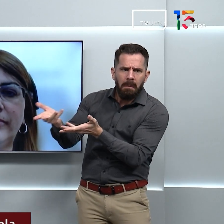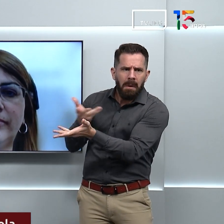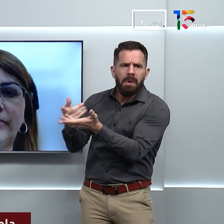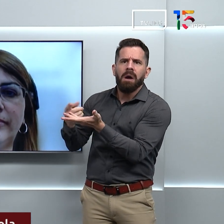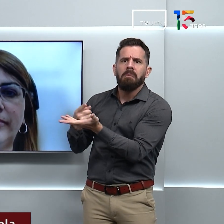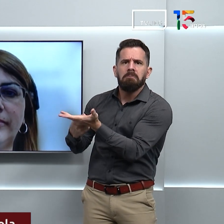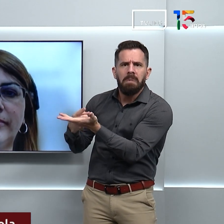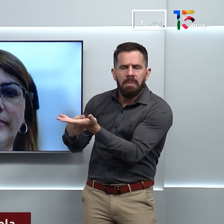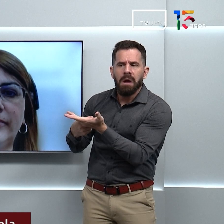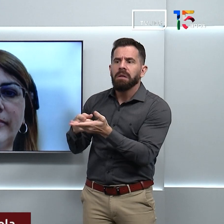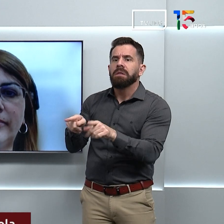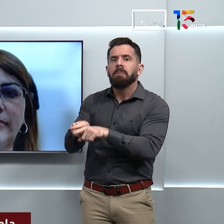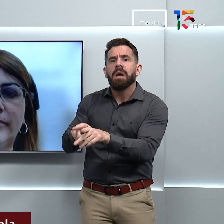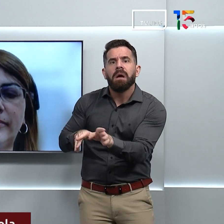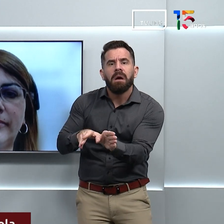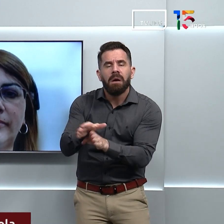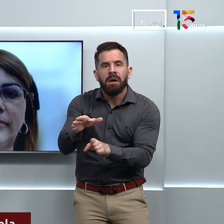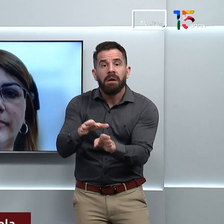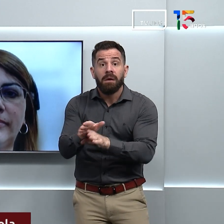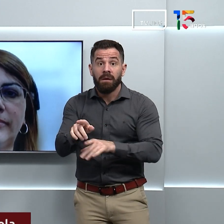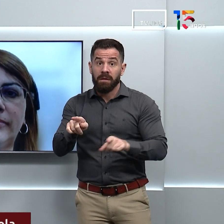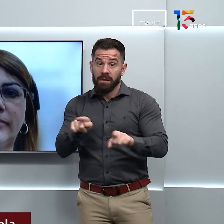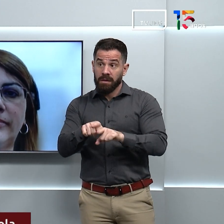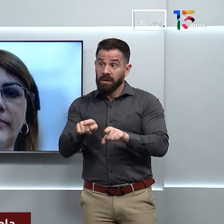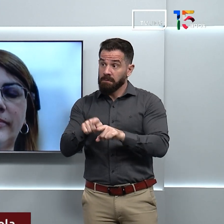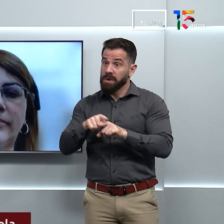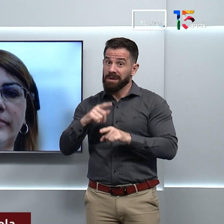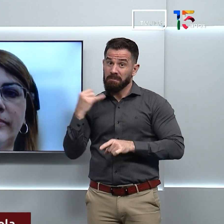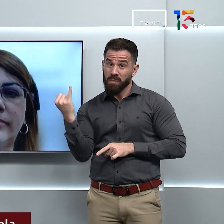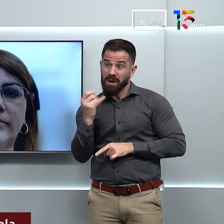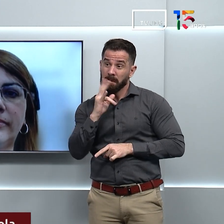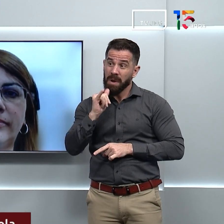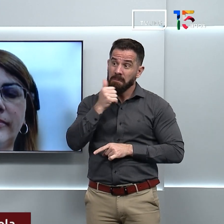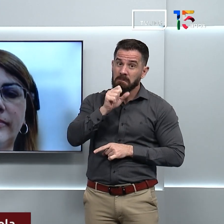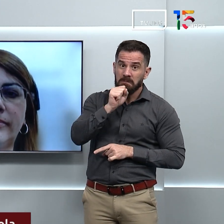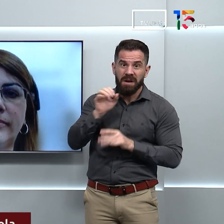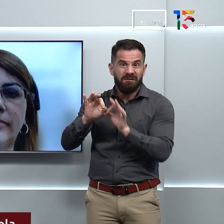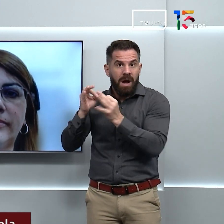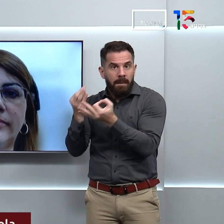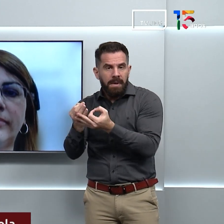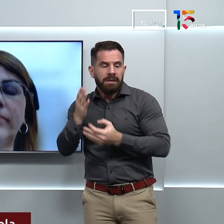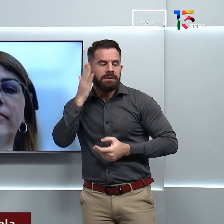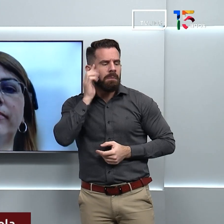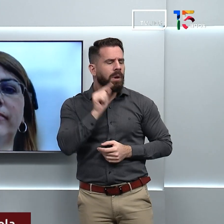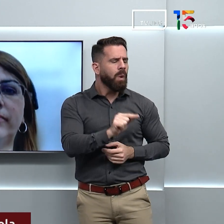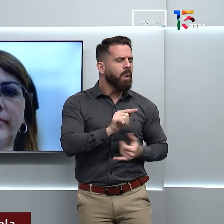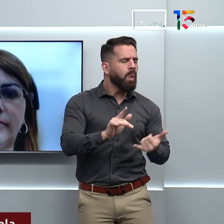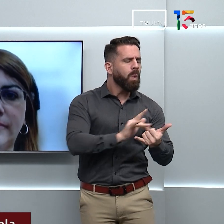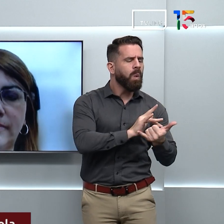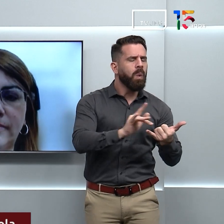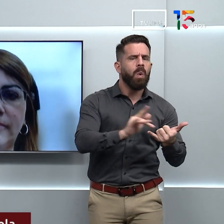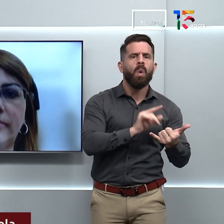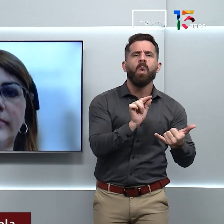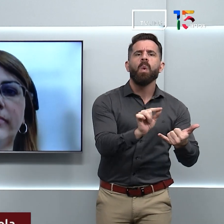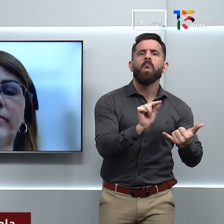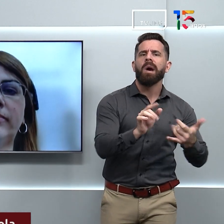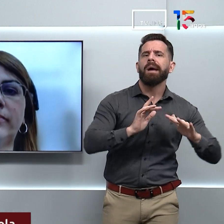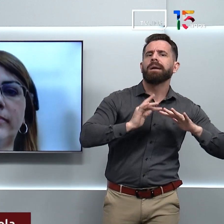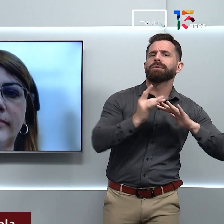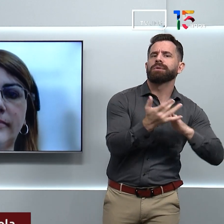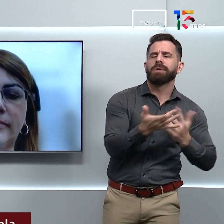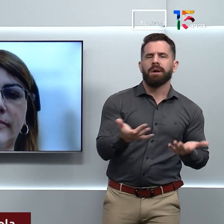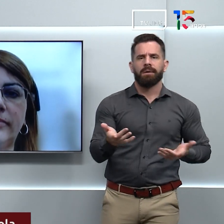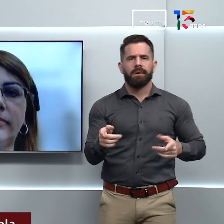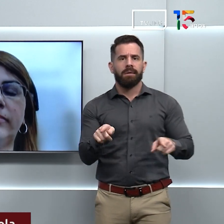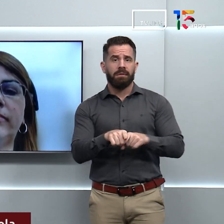mães tenham acesso ao que essa criança e adolescente consomem nas redes sociais, que eles gerenciem, por exemplo,